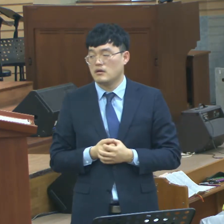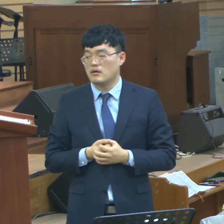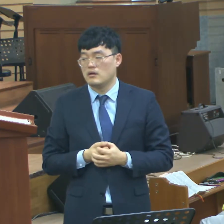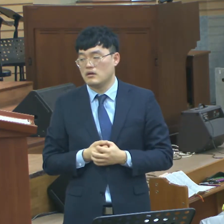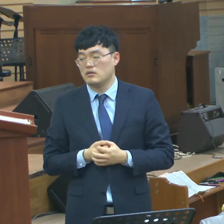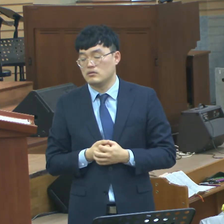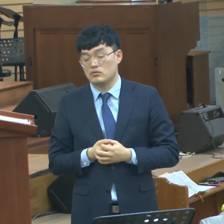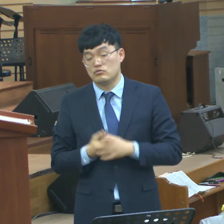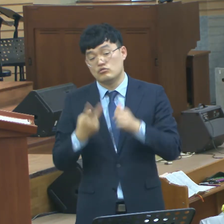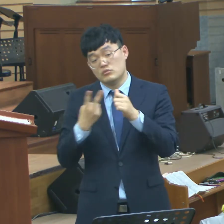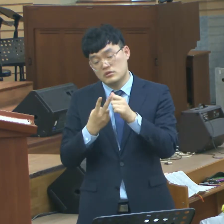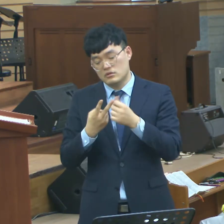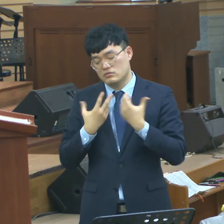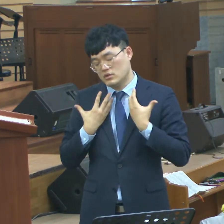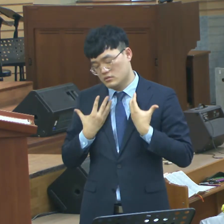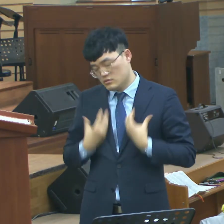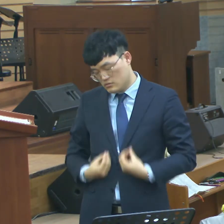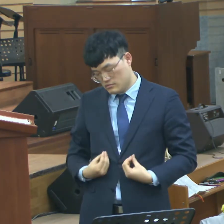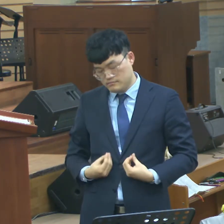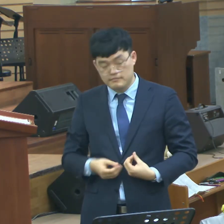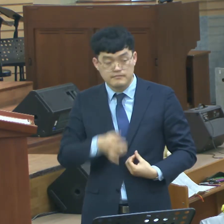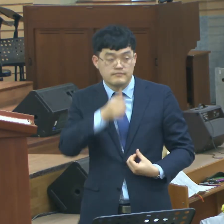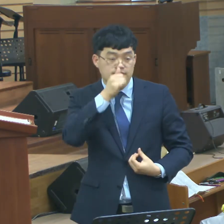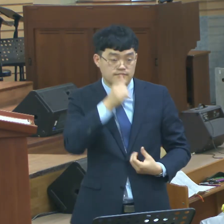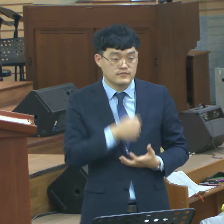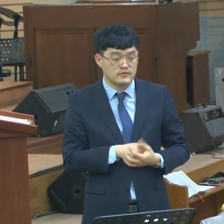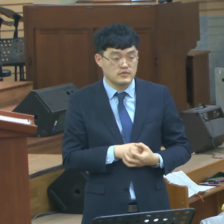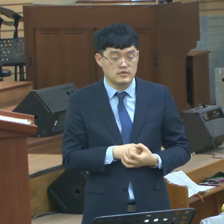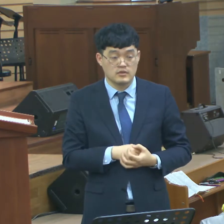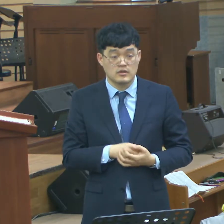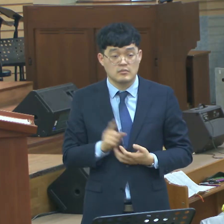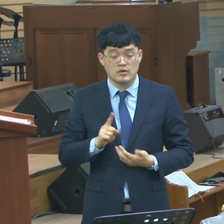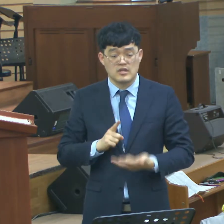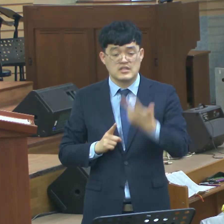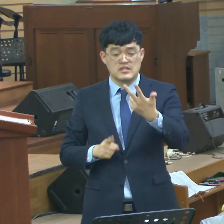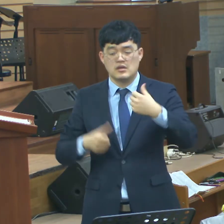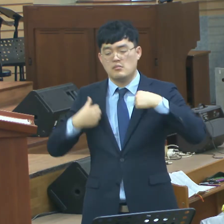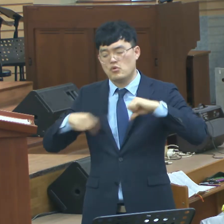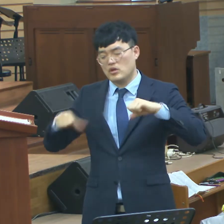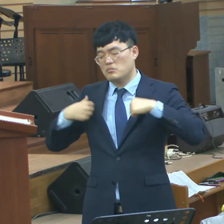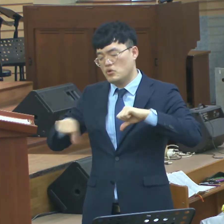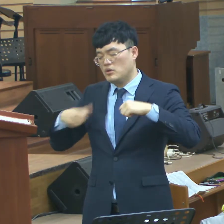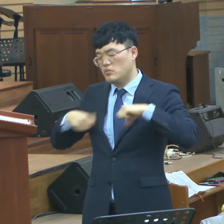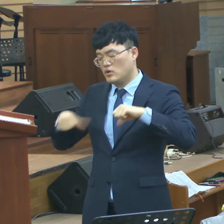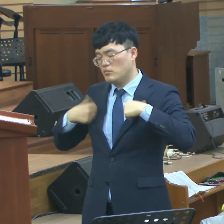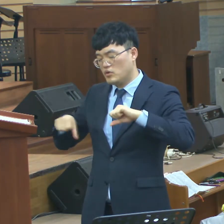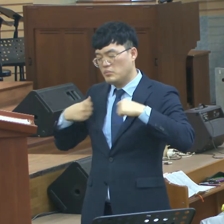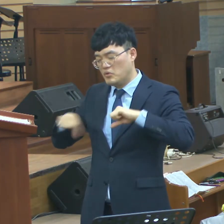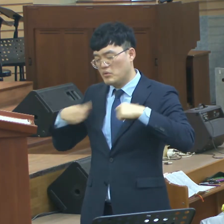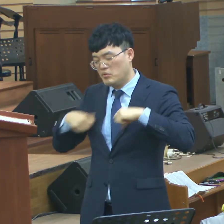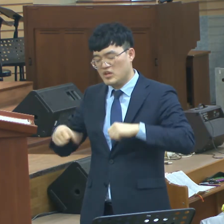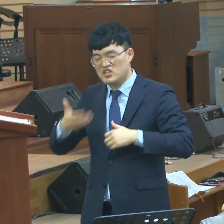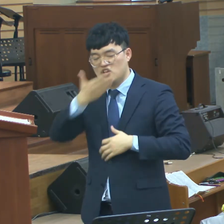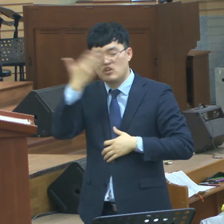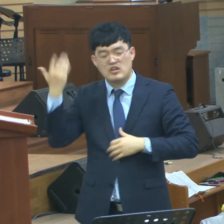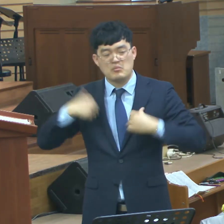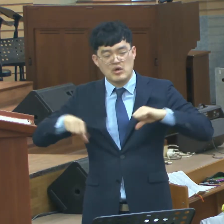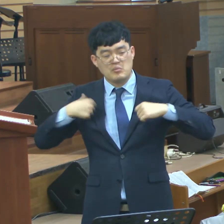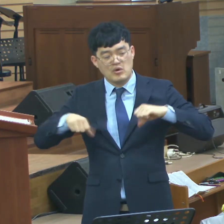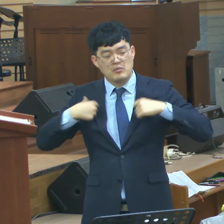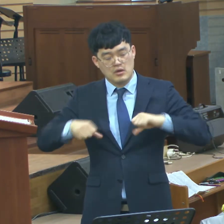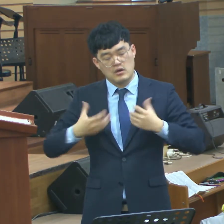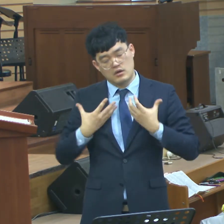다음 또 하나는 좌절이에요. 뭐 7%세대라고 그러는데 7가지 포기했단 말이죠. 근데 그게 청년들만이